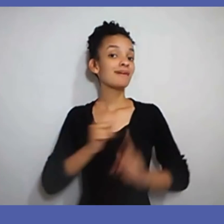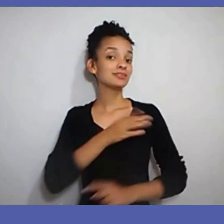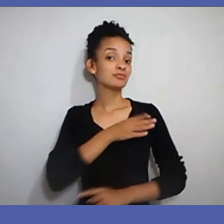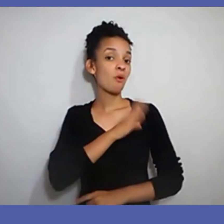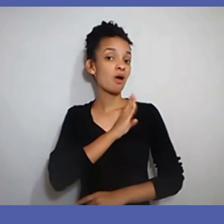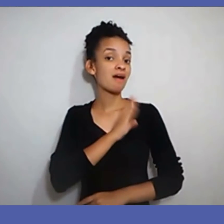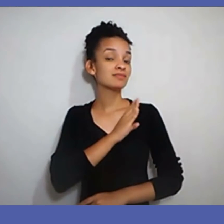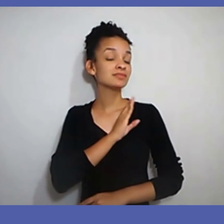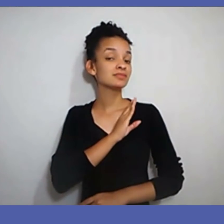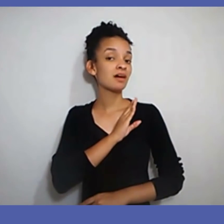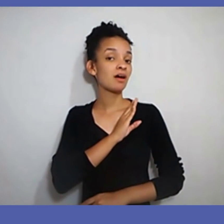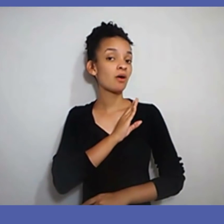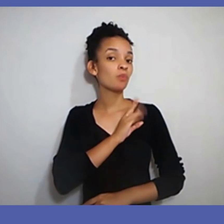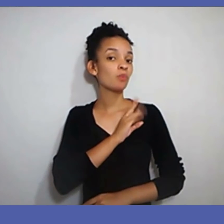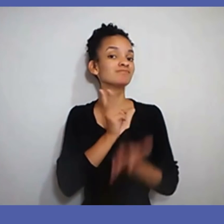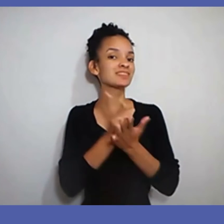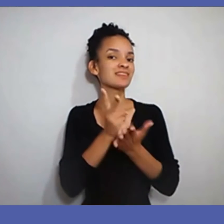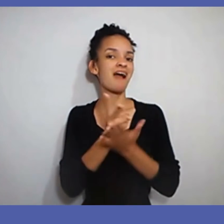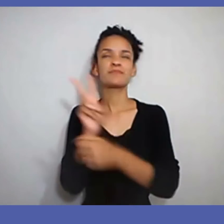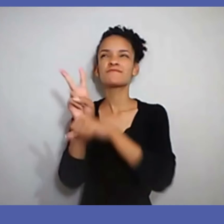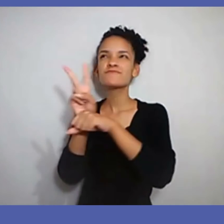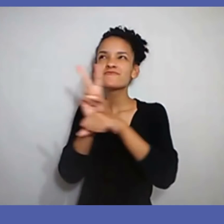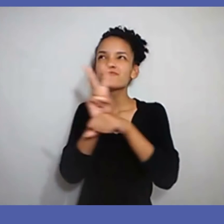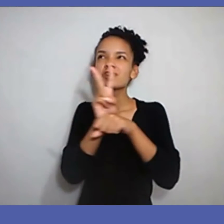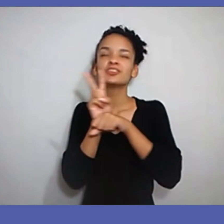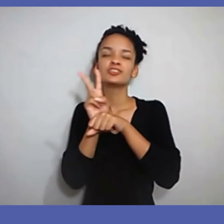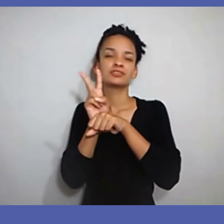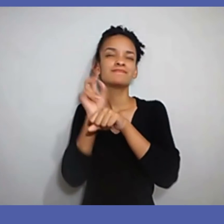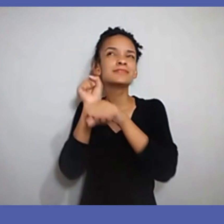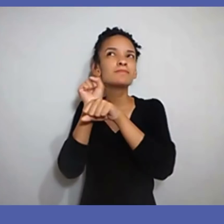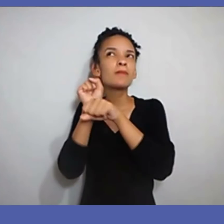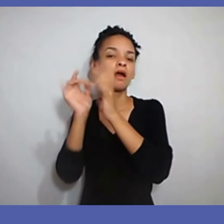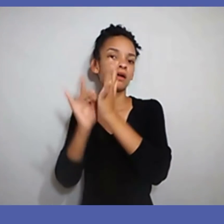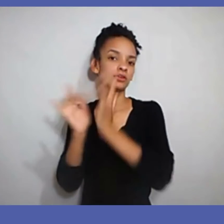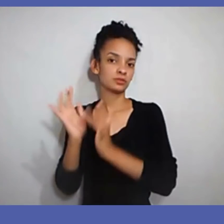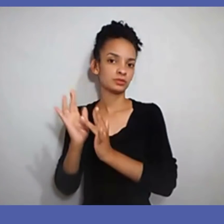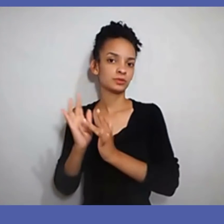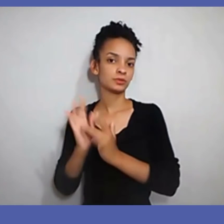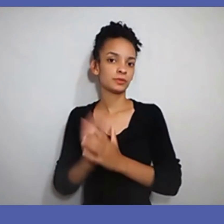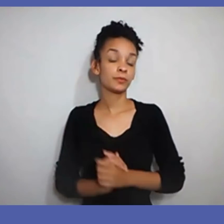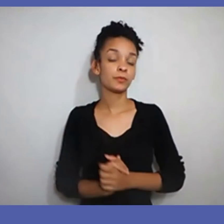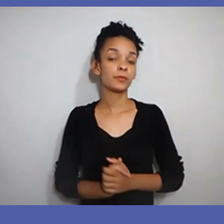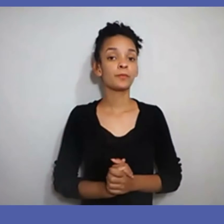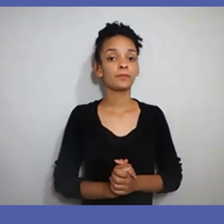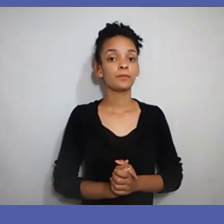é vigilante. Esses 2, irmãos, aqui, esses 2